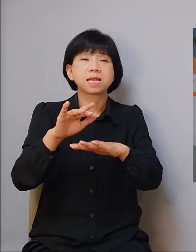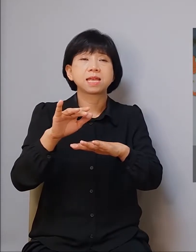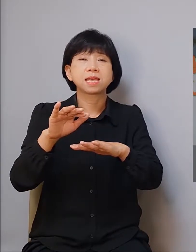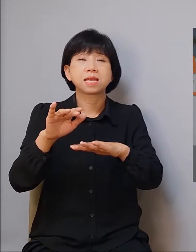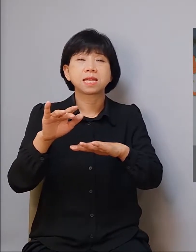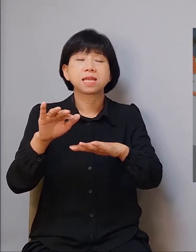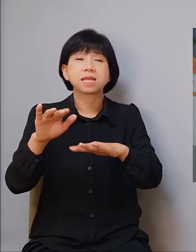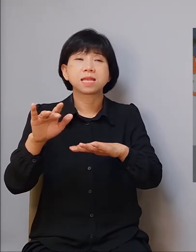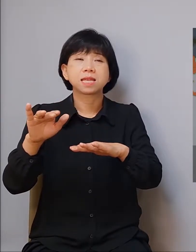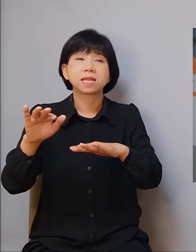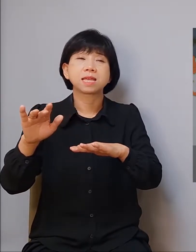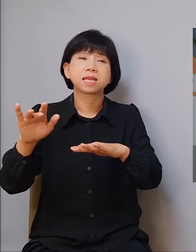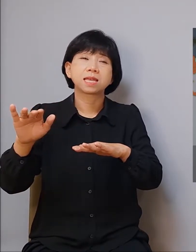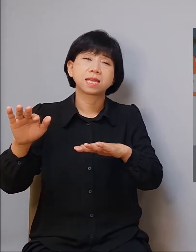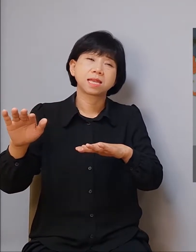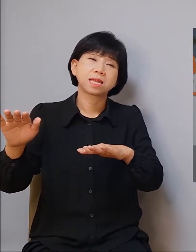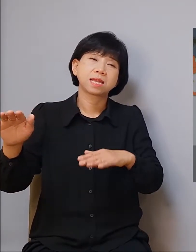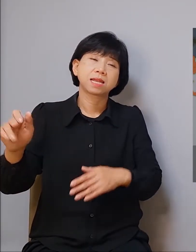넘치네